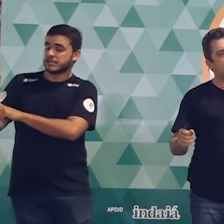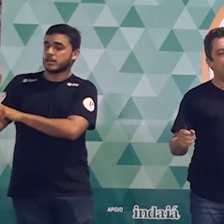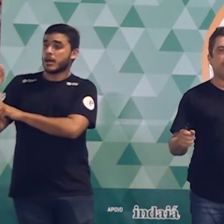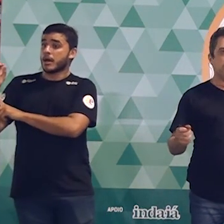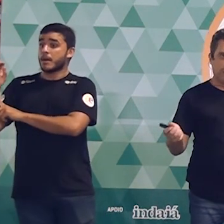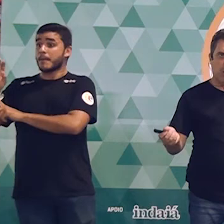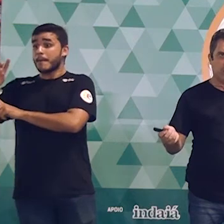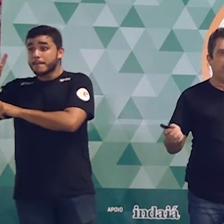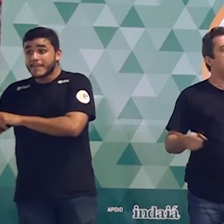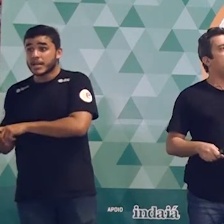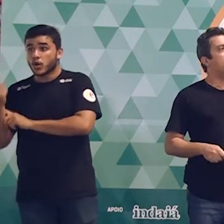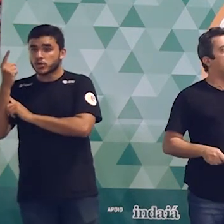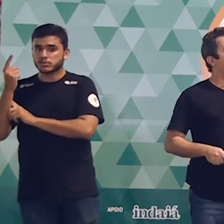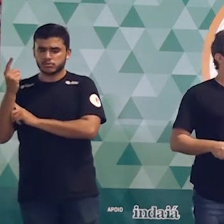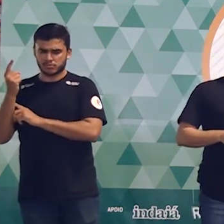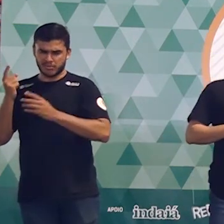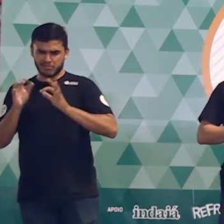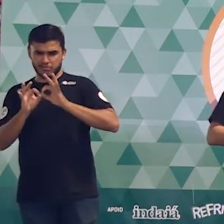pela área dele. Pronto.